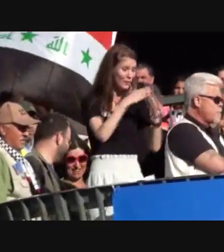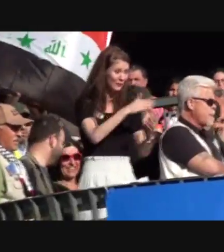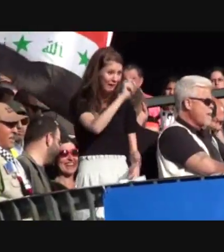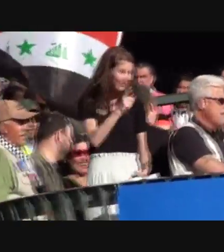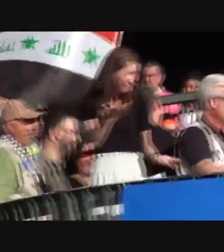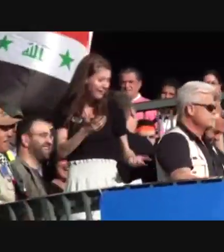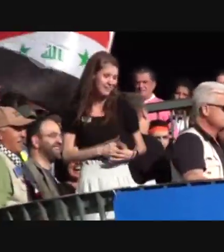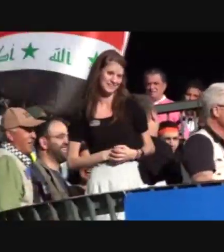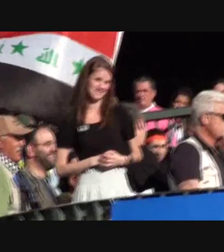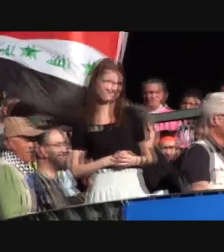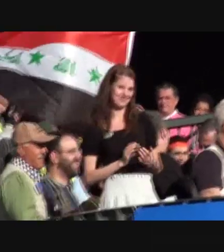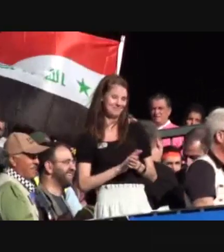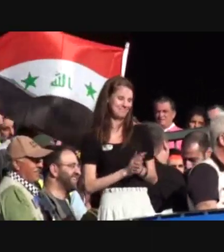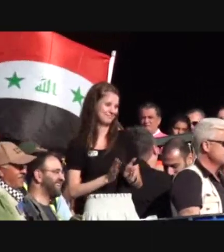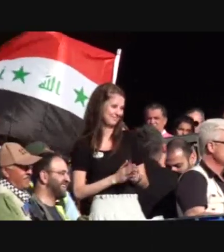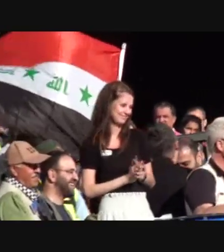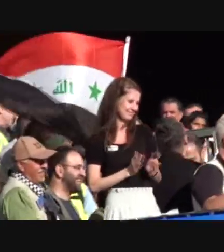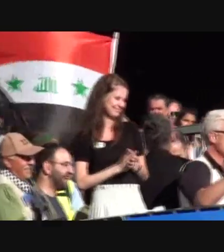flottan?